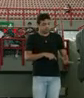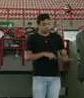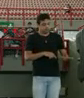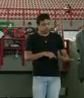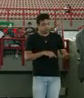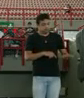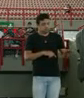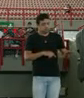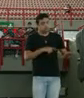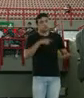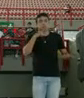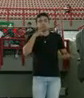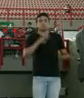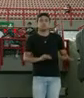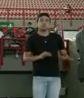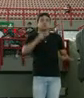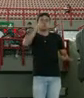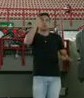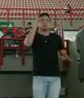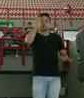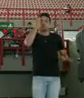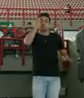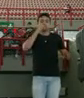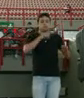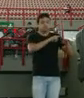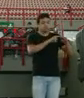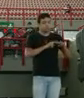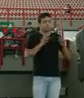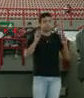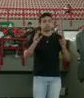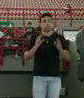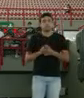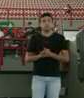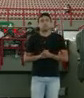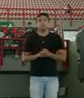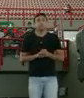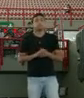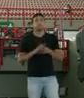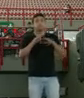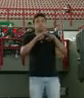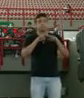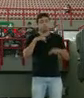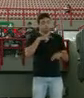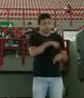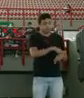deficiência anabólica. Deficiência anabólica é déficit de crescimento. Então ela pode ter